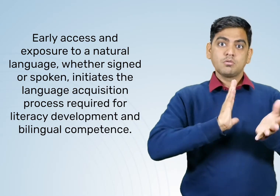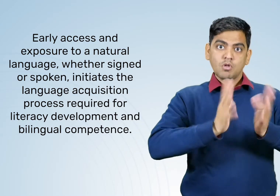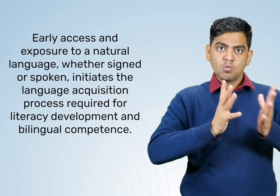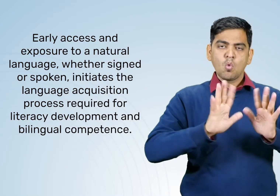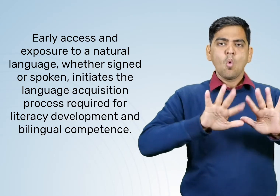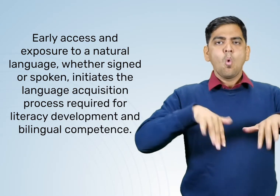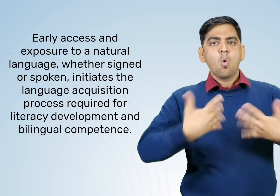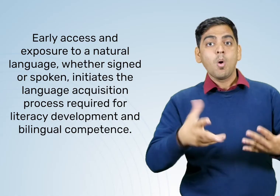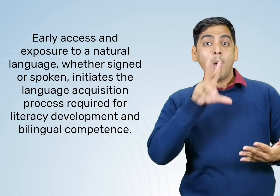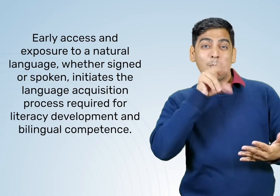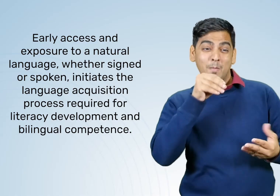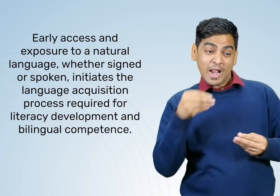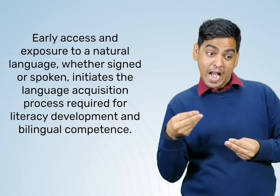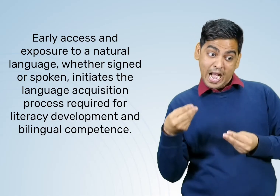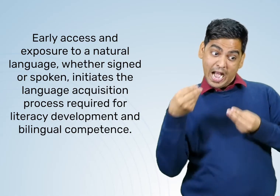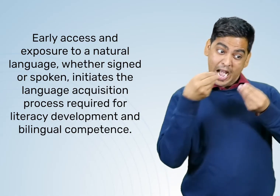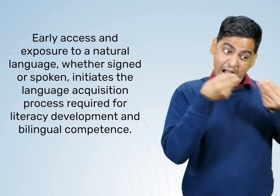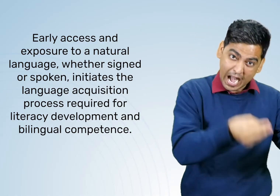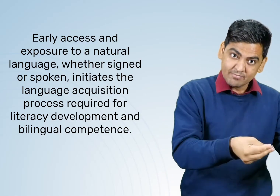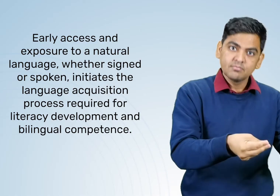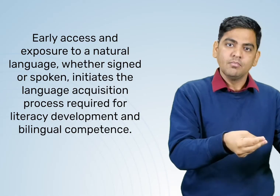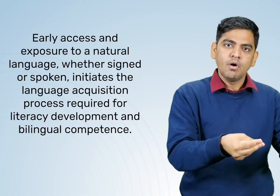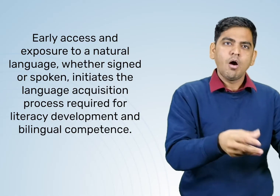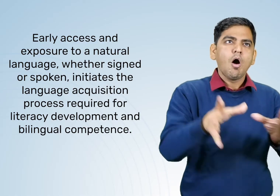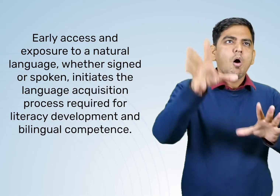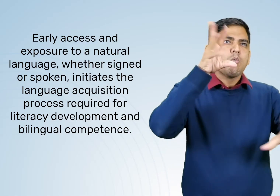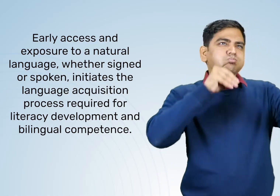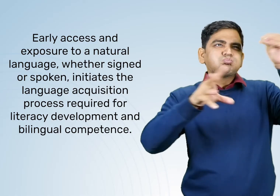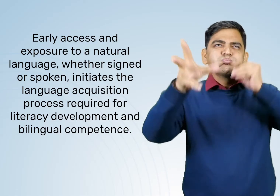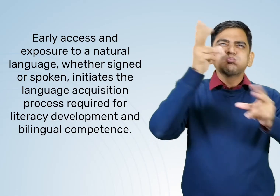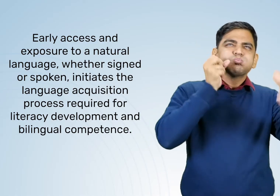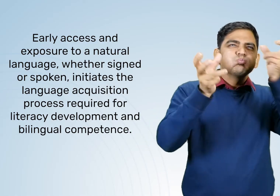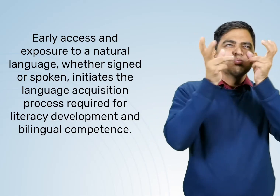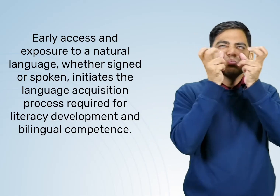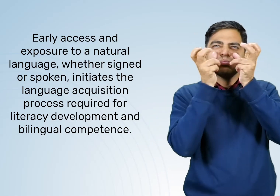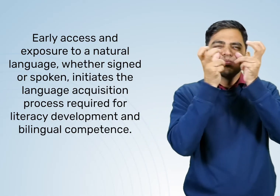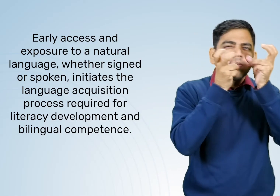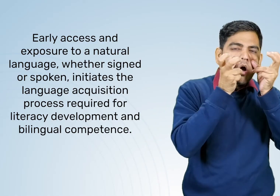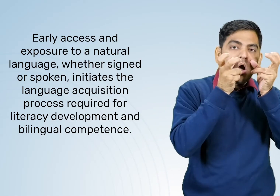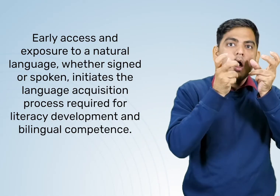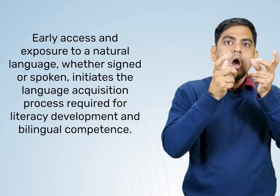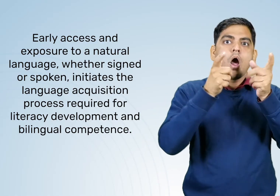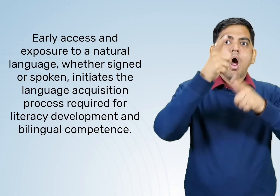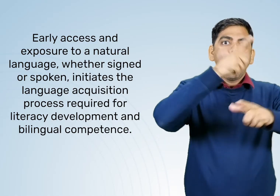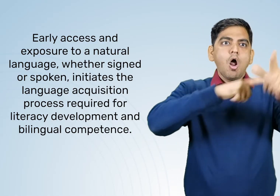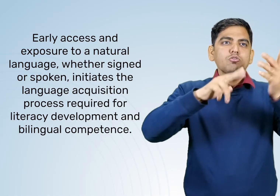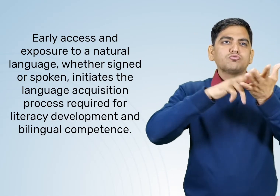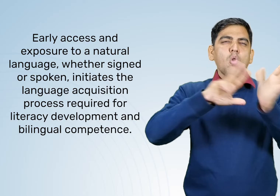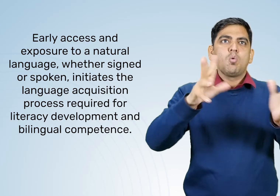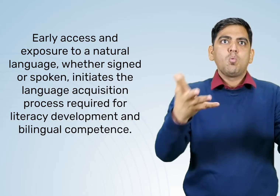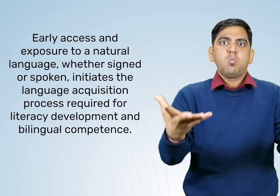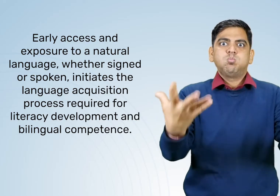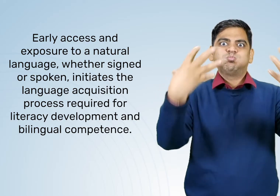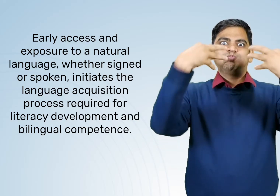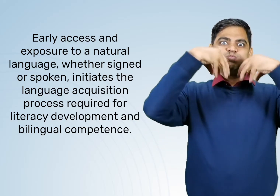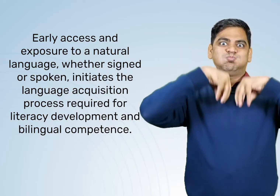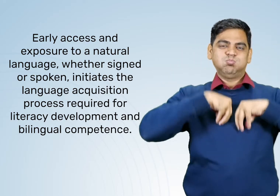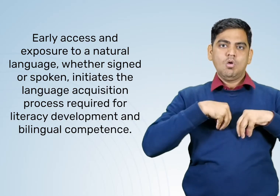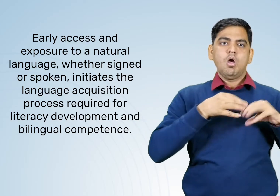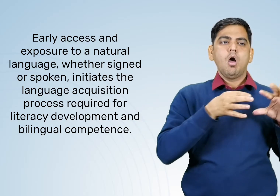वह सांकेतिक भाषा हो या बोली जाने वाली भाषा हो, साक्षरता का विकास द्विभाषी क्षमता के लिए आवश्यक